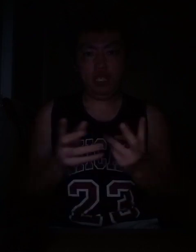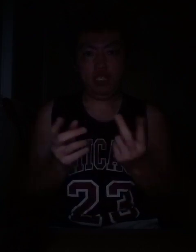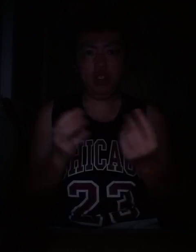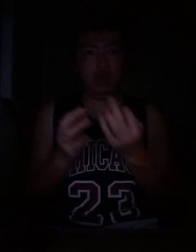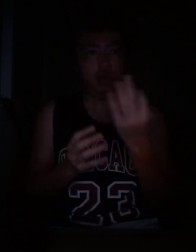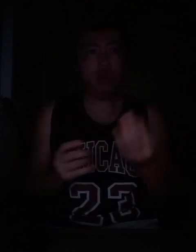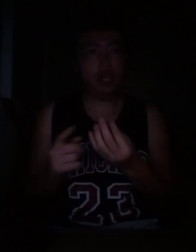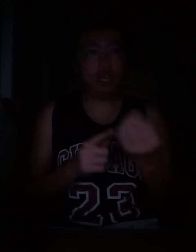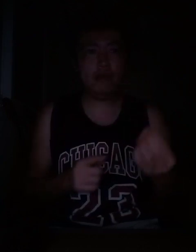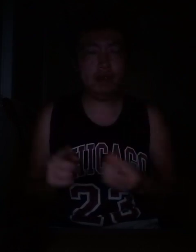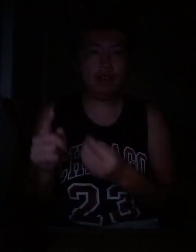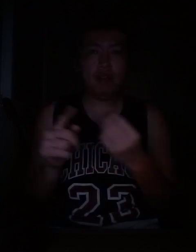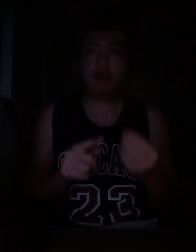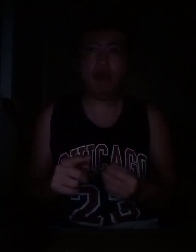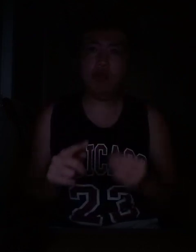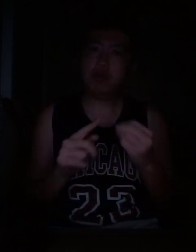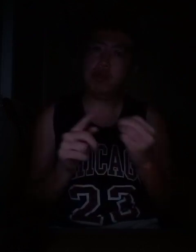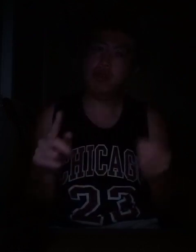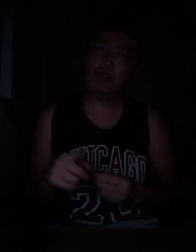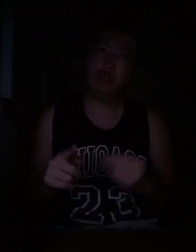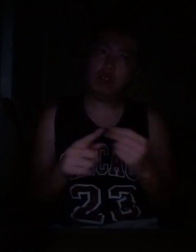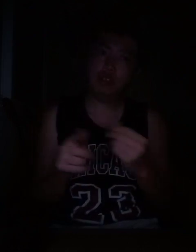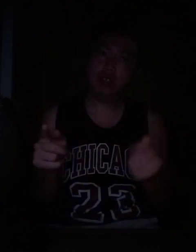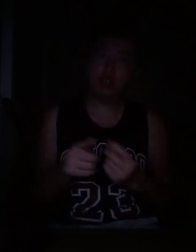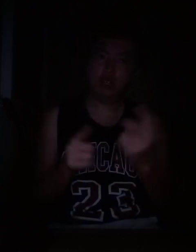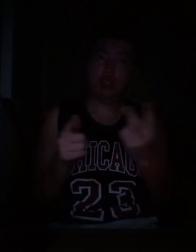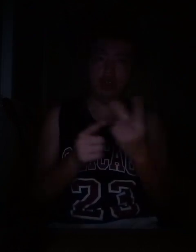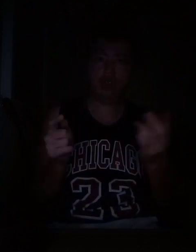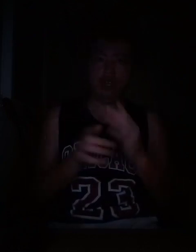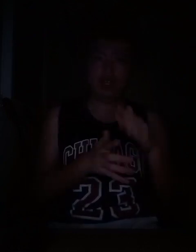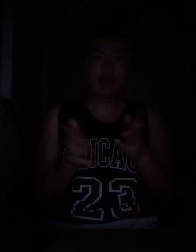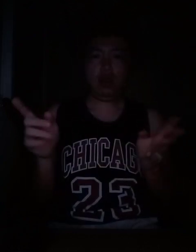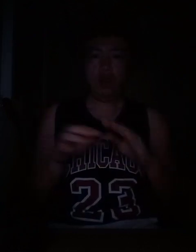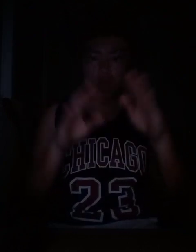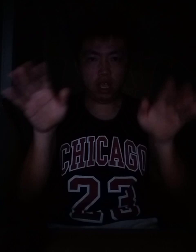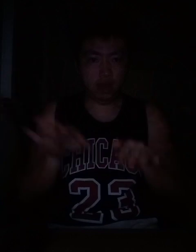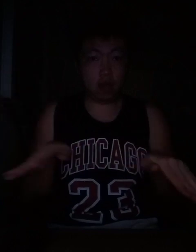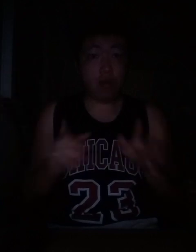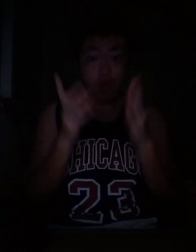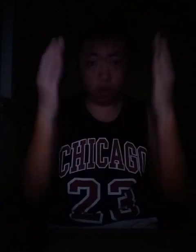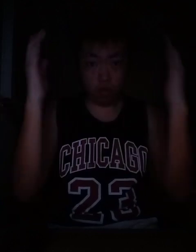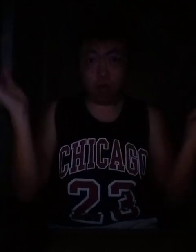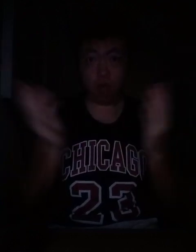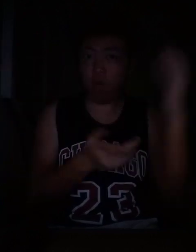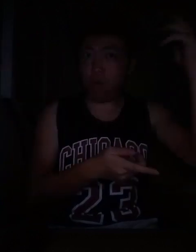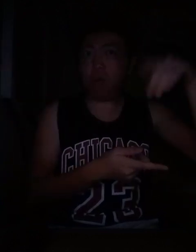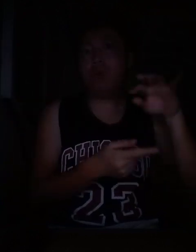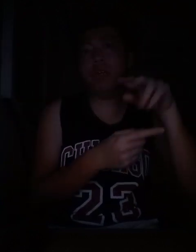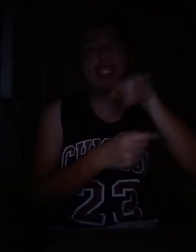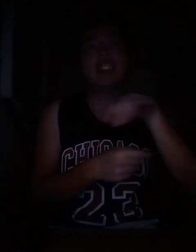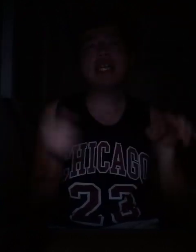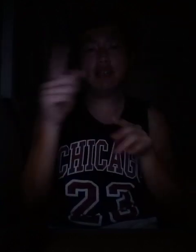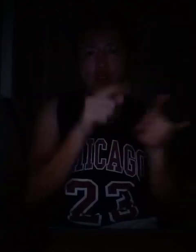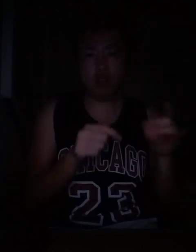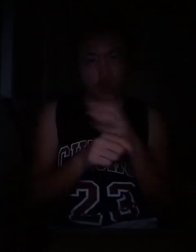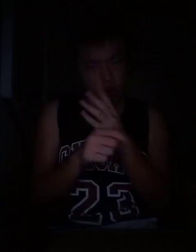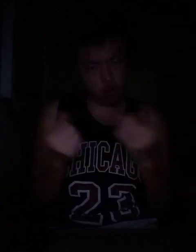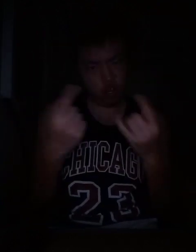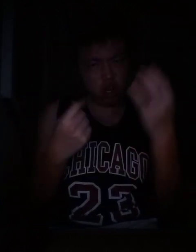2025 에이펙 제주 유치 결의대회가 제주시 이호테우 해변에서 열렸습니다. 오영훈 지사는 최근 출장에서